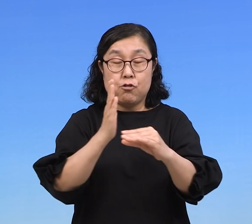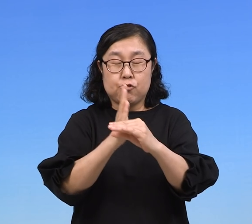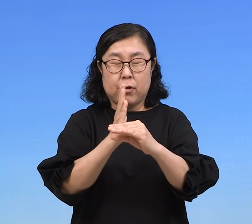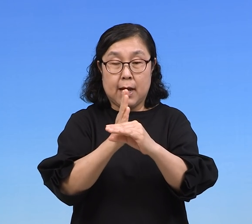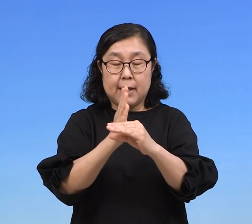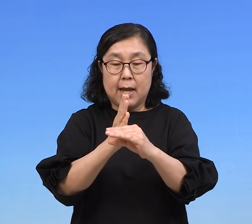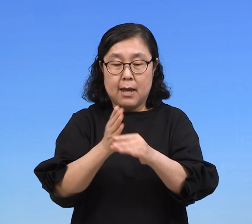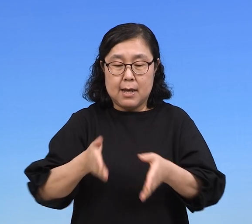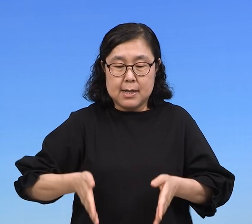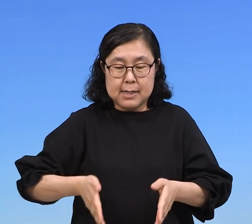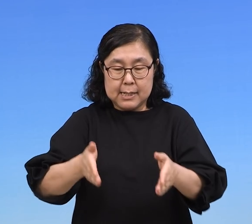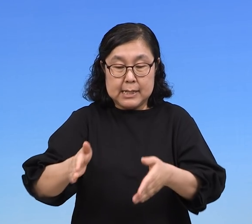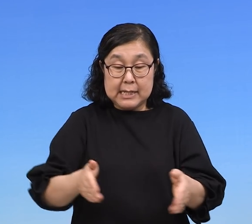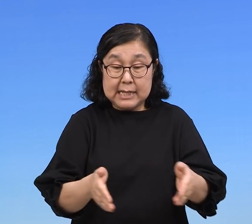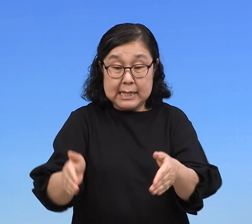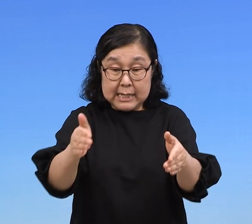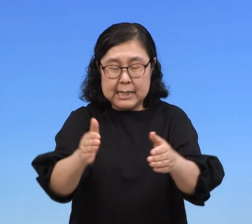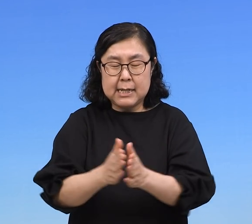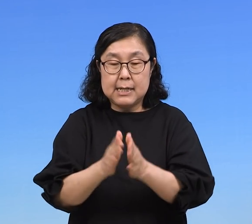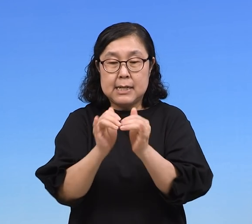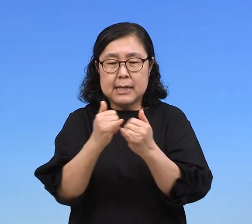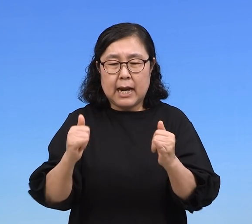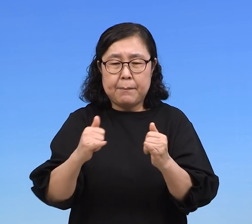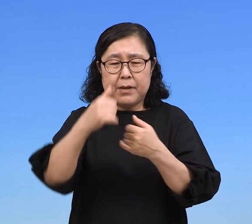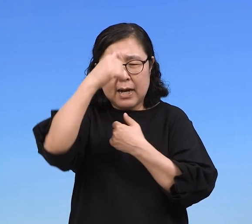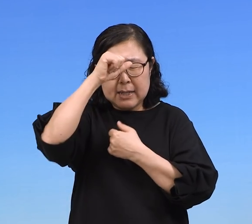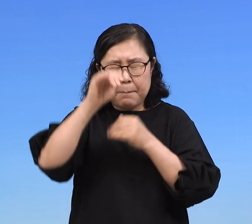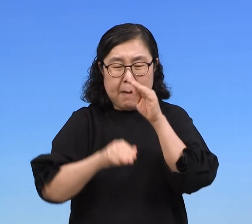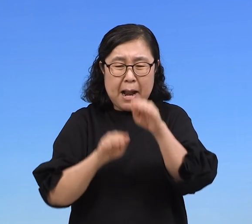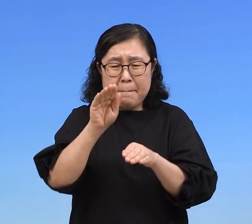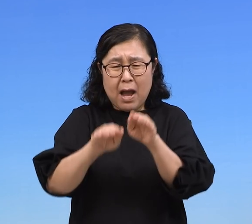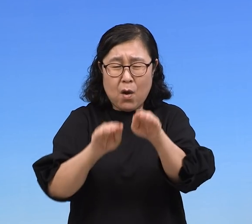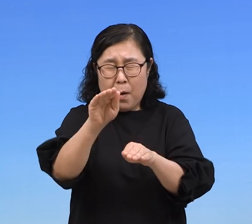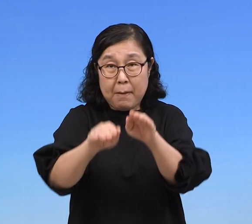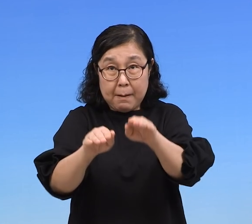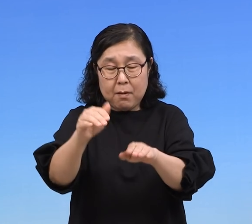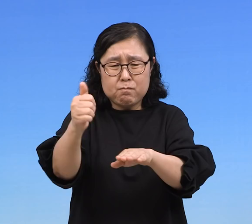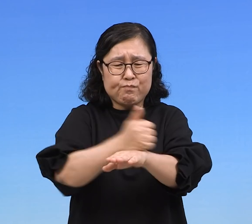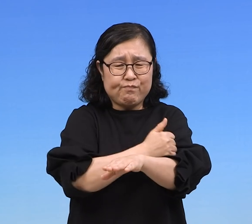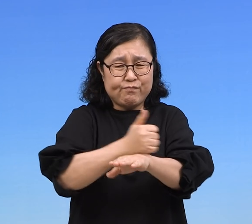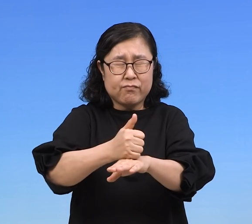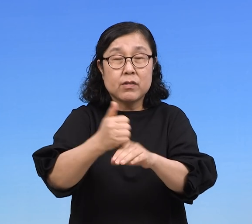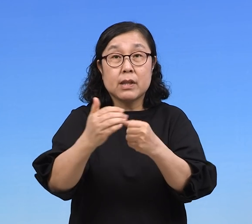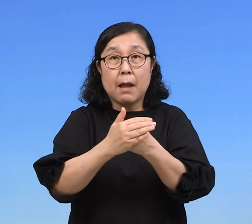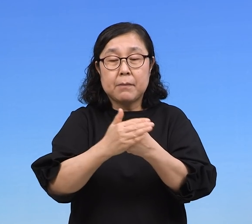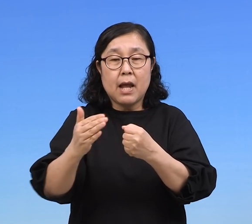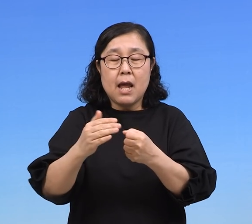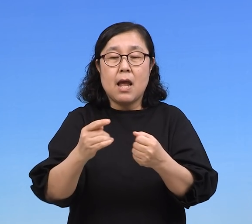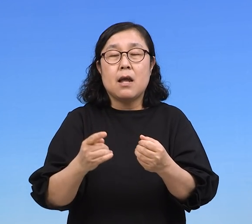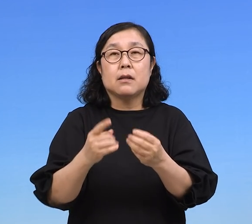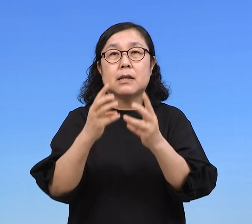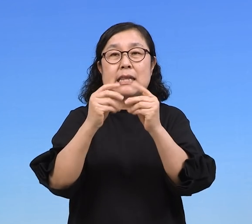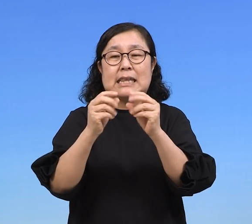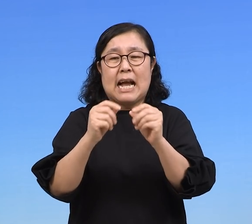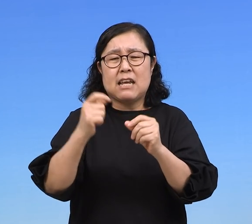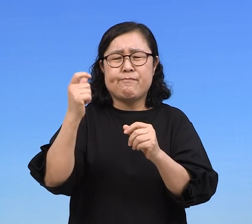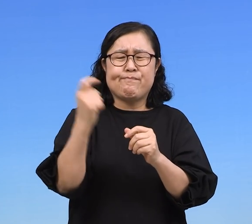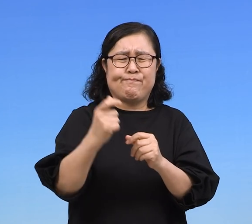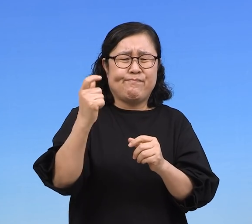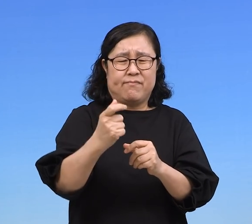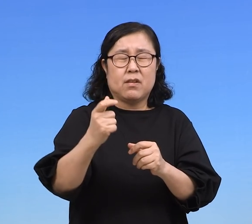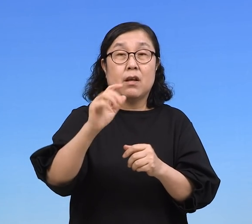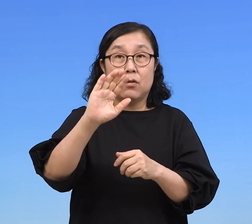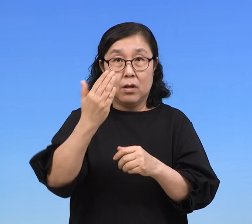그 작은 통로 길가는 사람들이 늘 들락날락거리다 보니까 그 땅이 많은 사람들의 밟혀